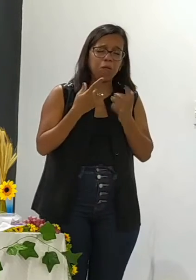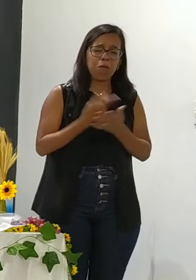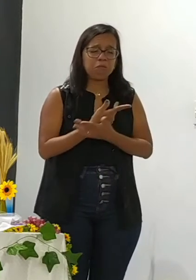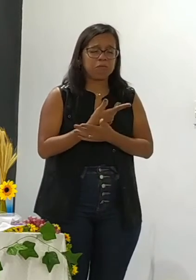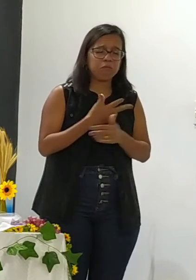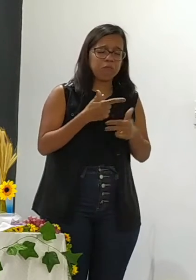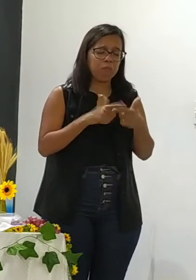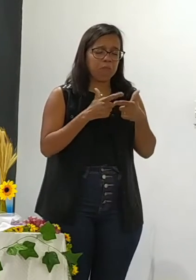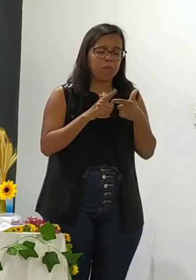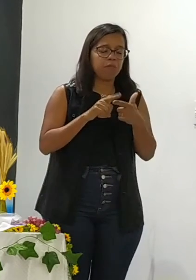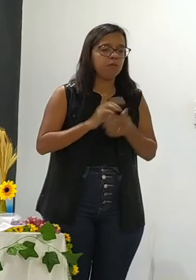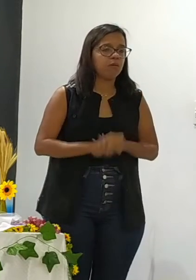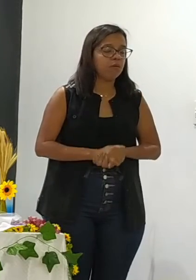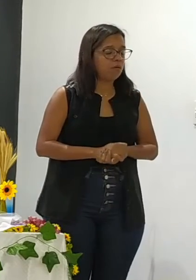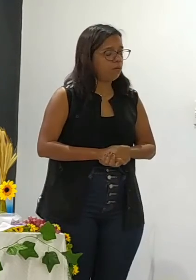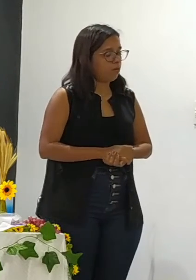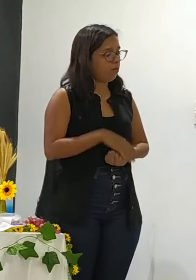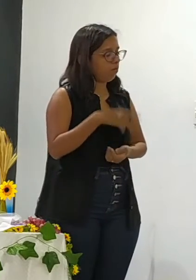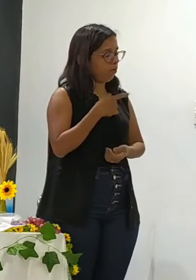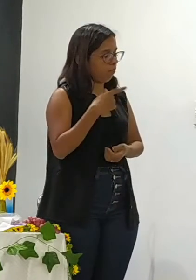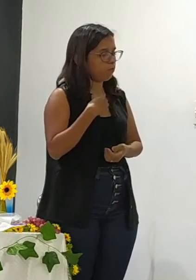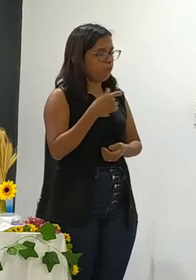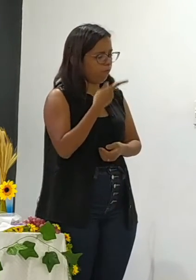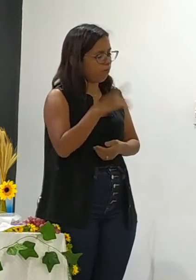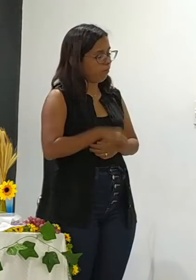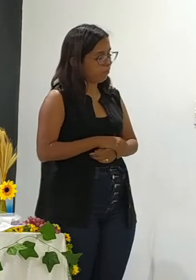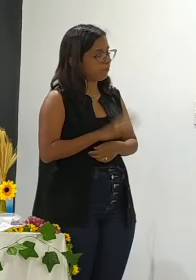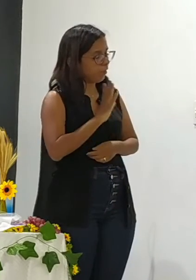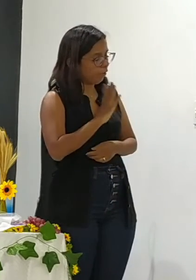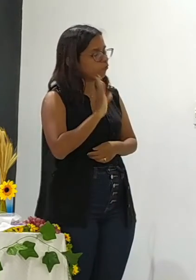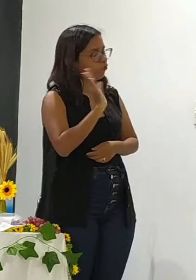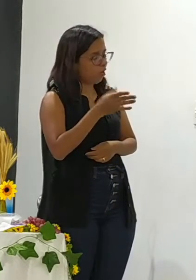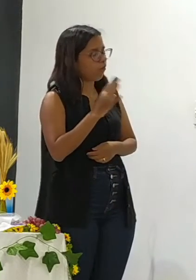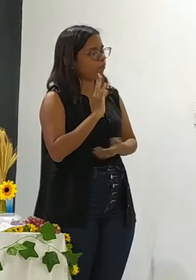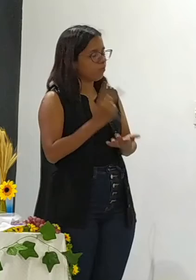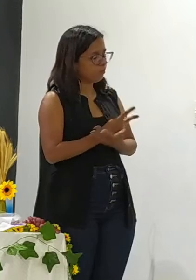mesmo? Legal, também comigo já aconteceu isso.